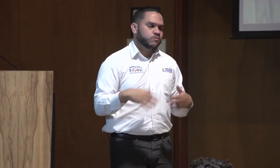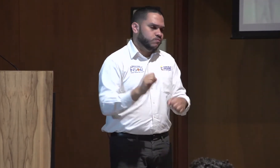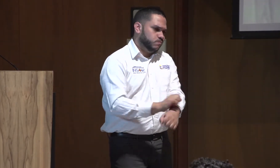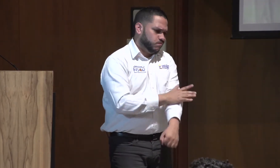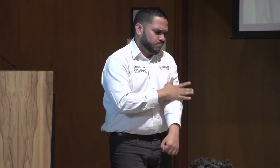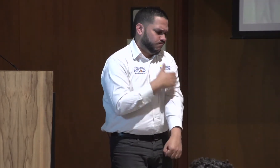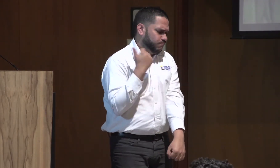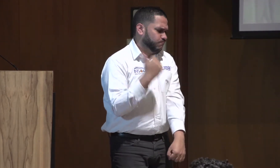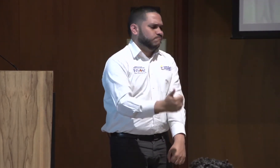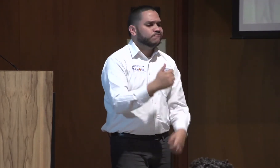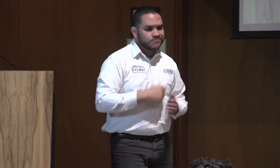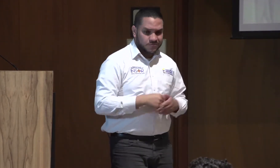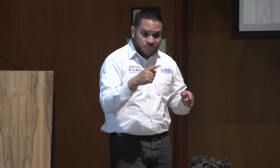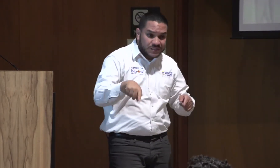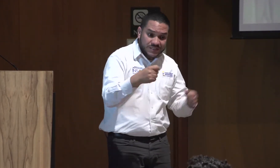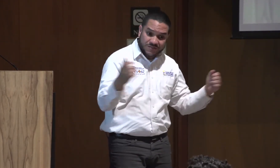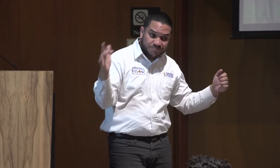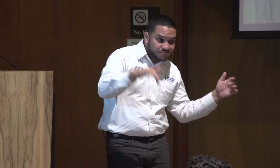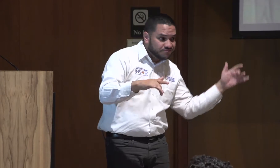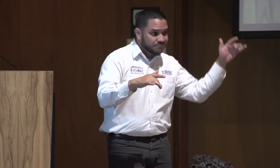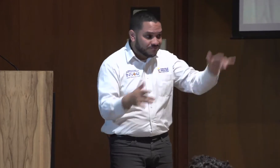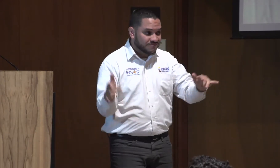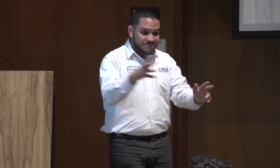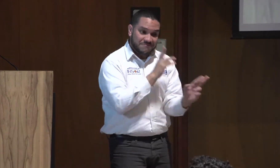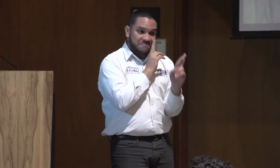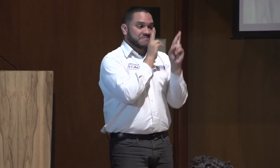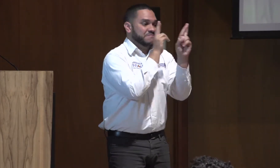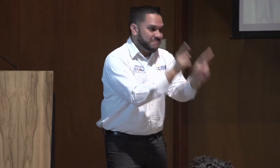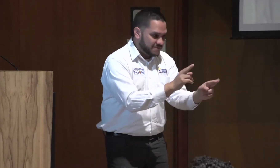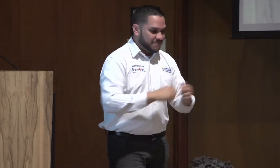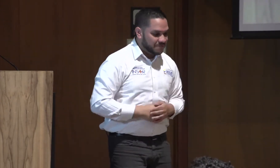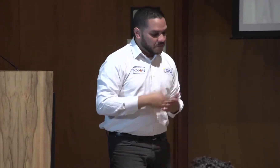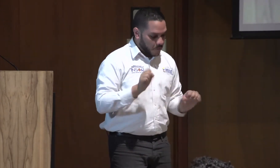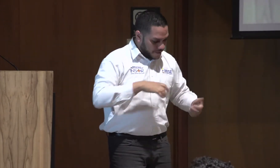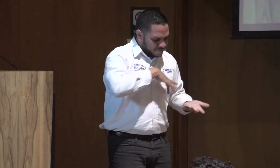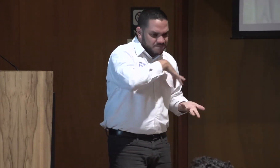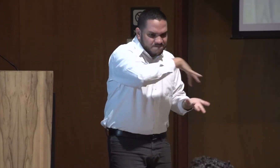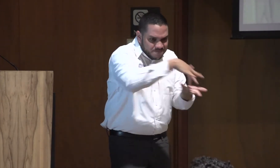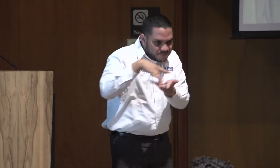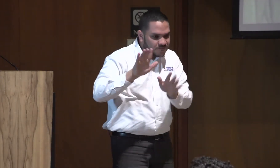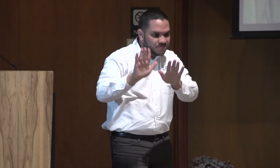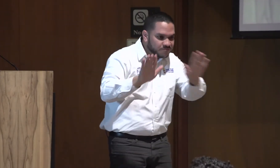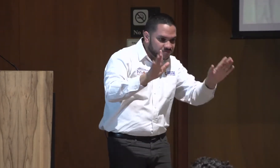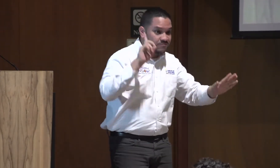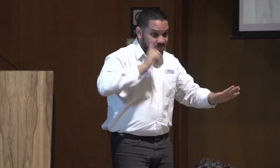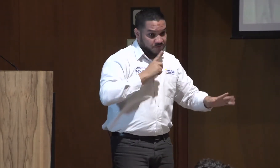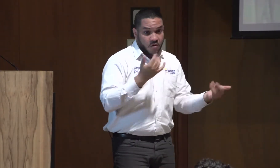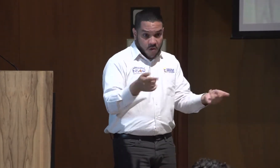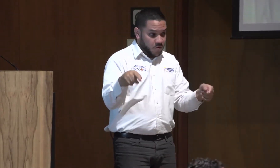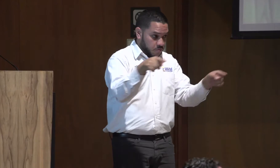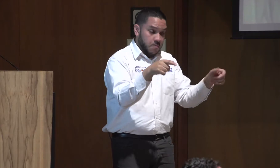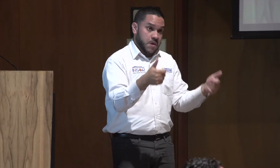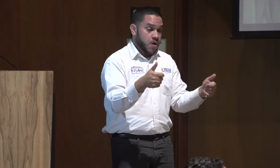parece espectacular que estén aquí, que tengan un reconocimiento y que tengan una participación en